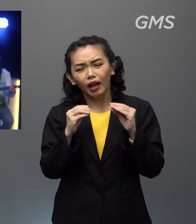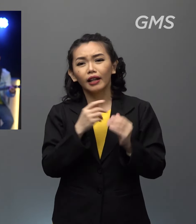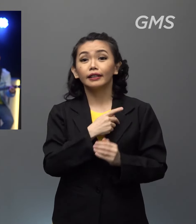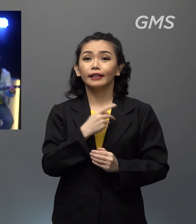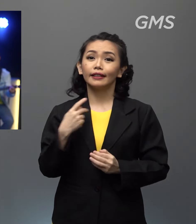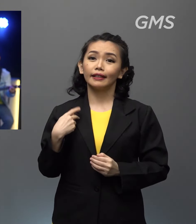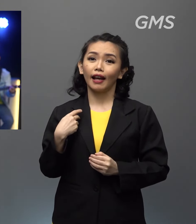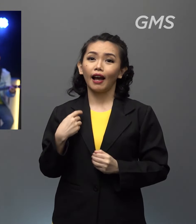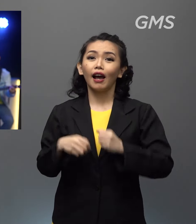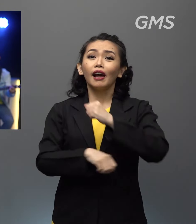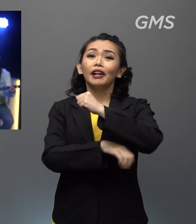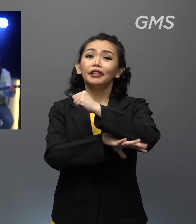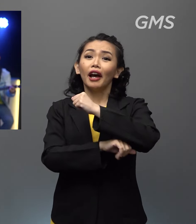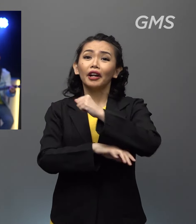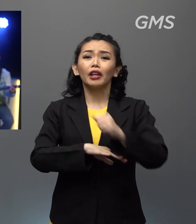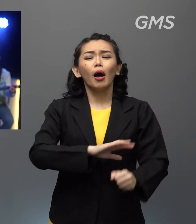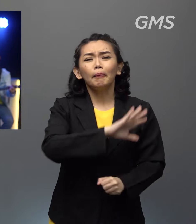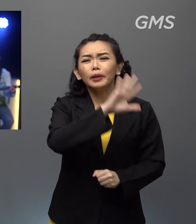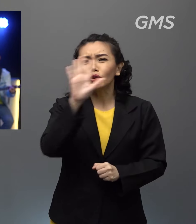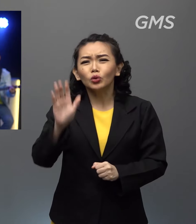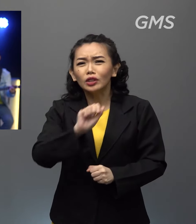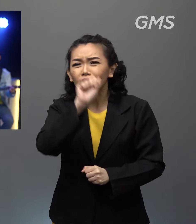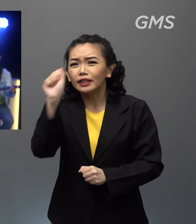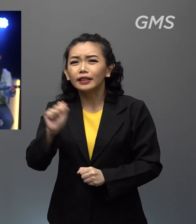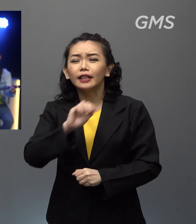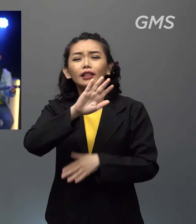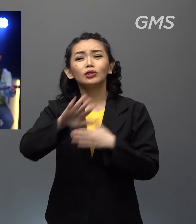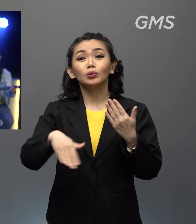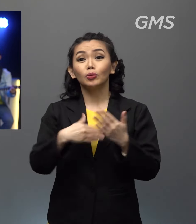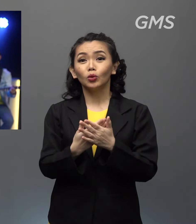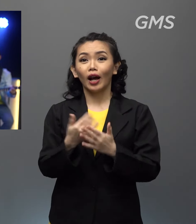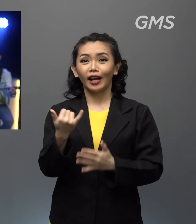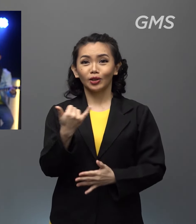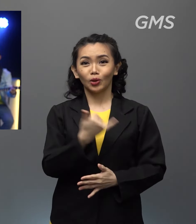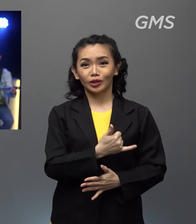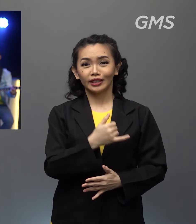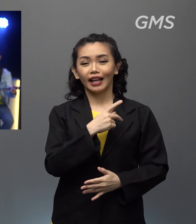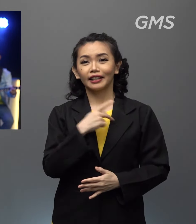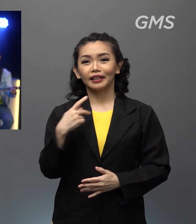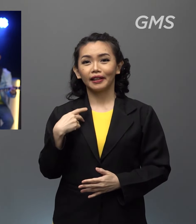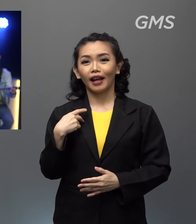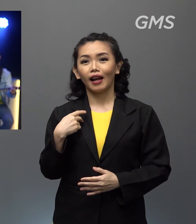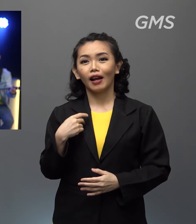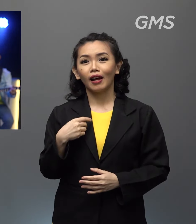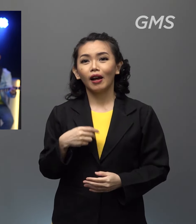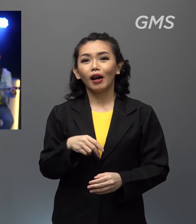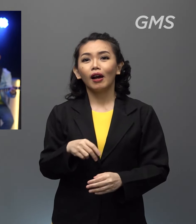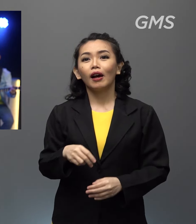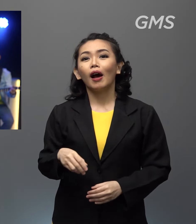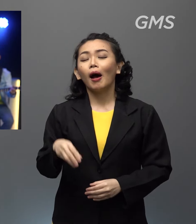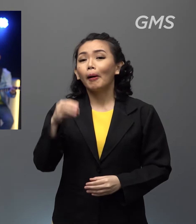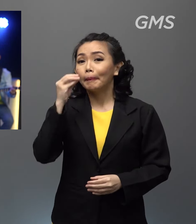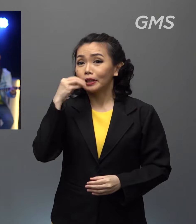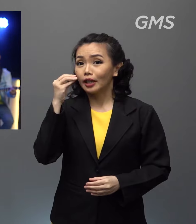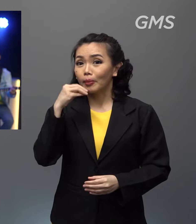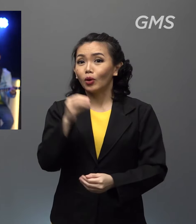dan darahnya menyucikan semua pelanggaran dan dosa-dosa kita. Lewat perjamuan kudus ini sekali lagi, kita mengingat akan